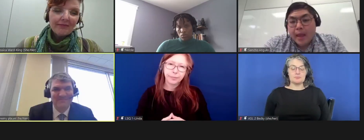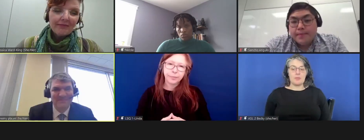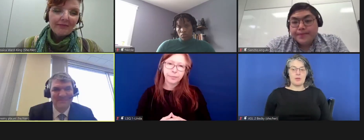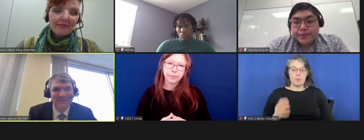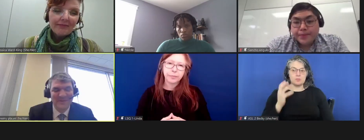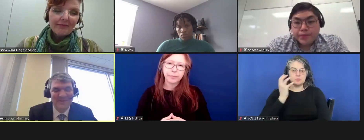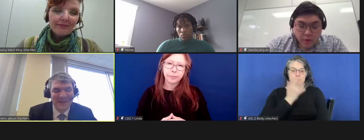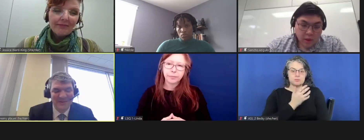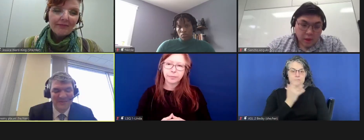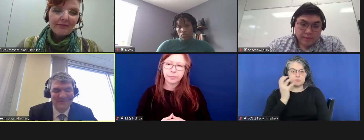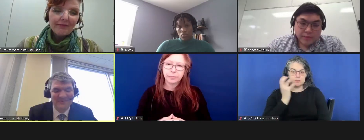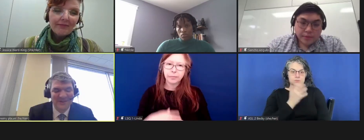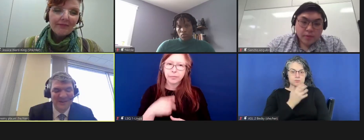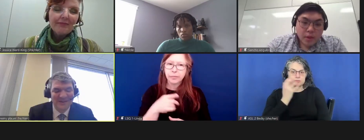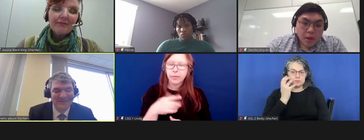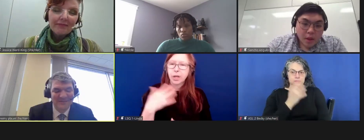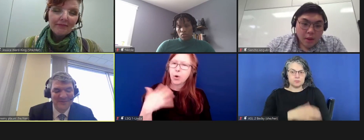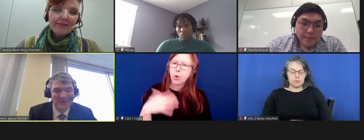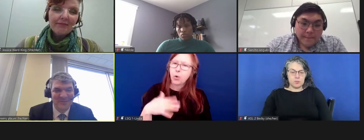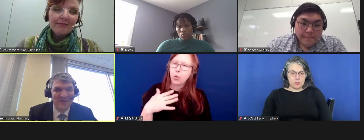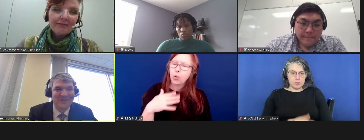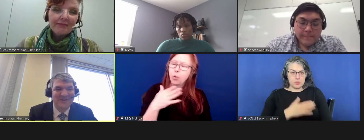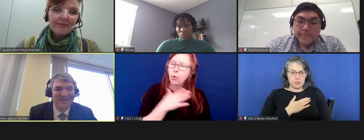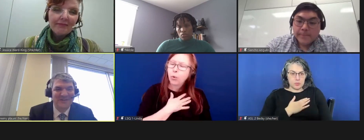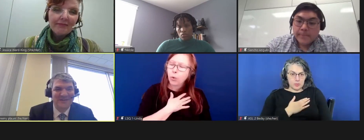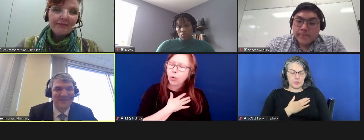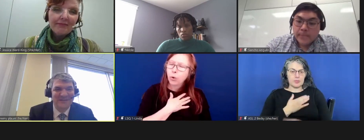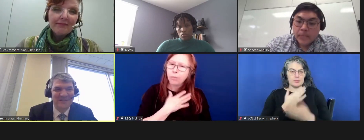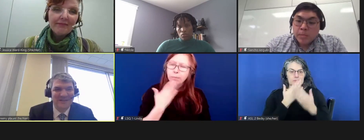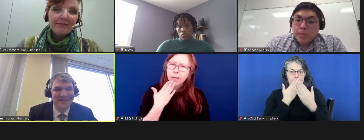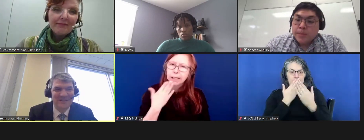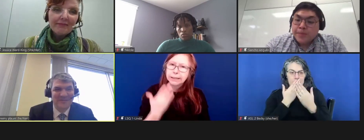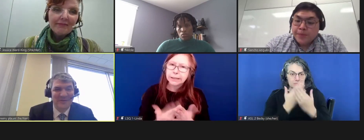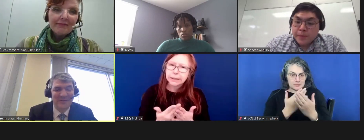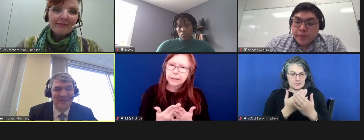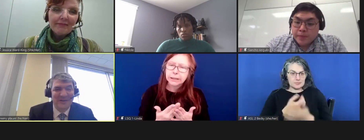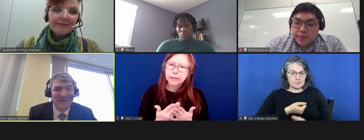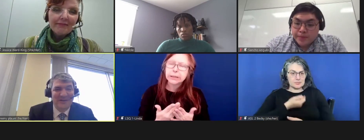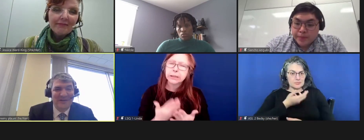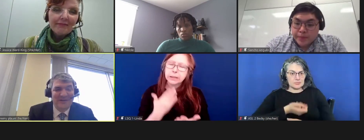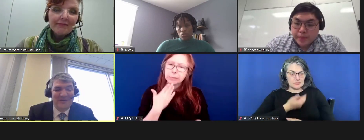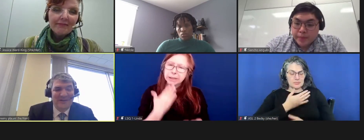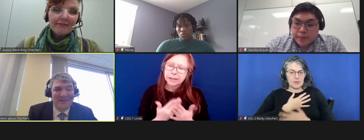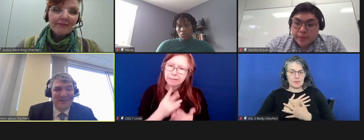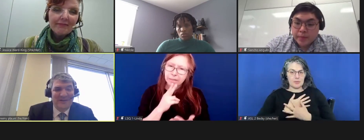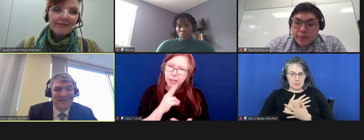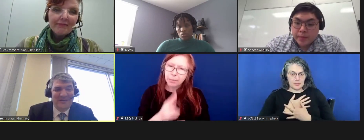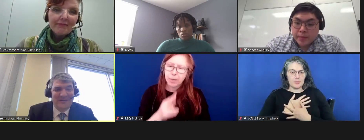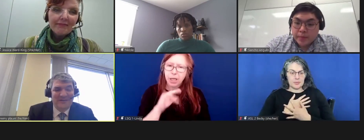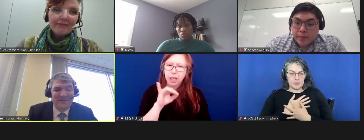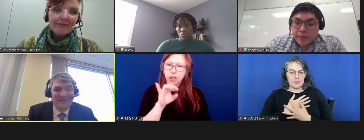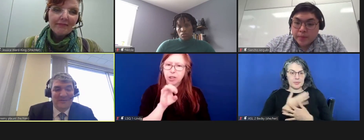Wow. Ah là là. Merci. Merci. Merci du fond du cœur, Jessica,